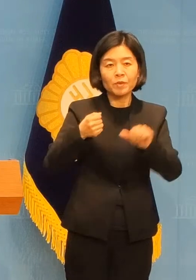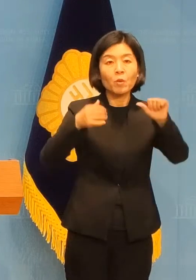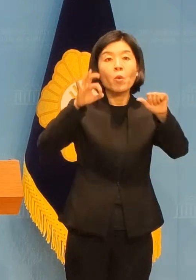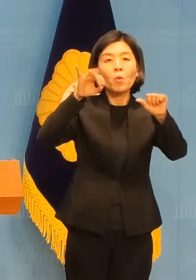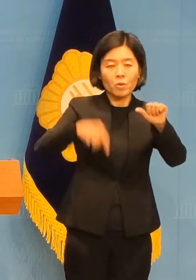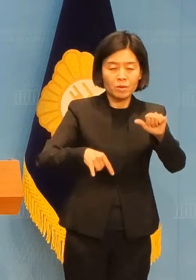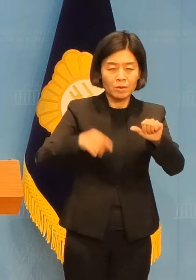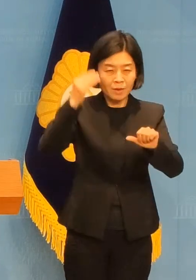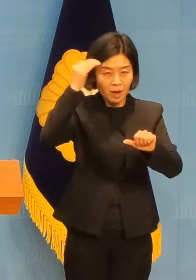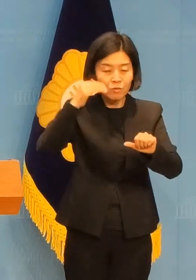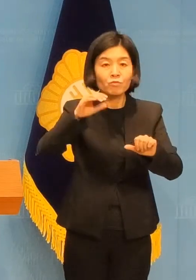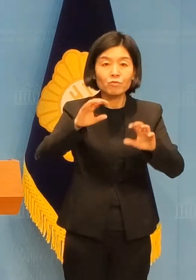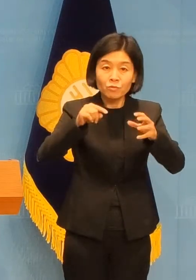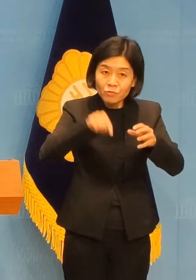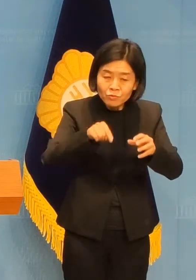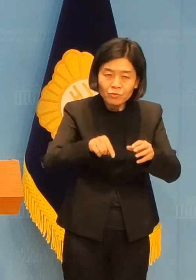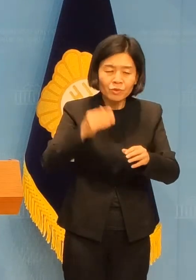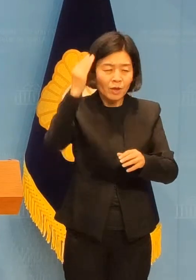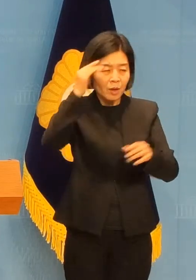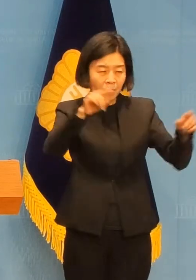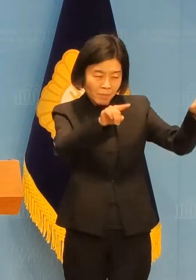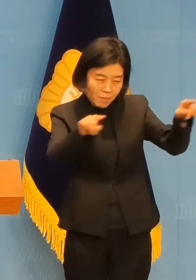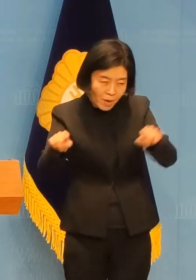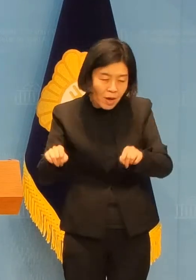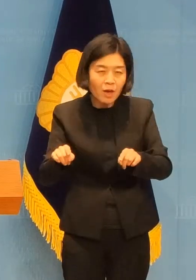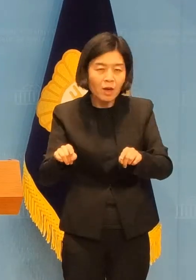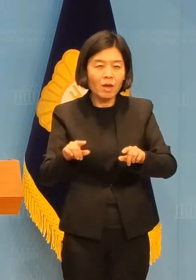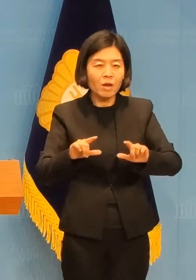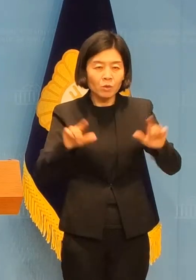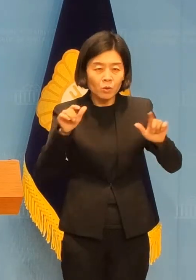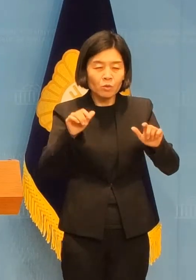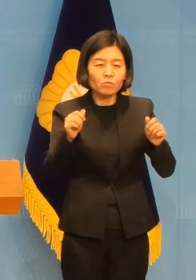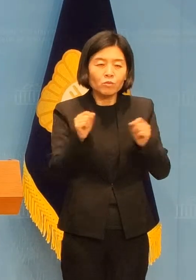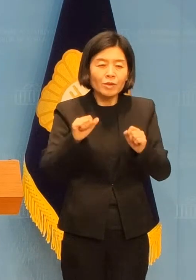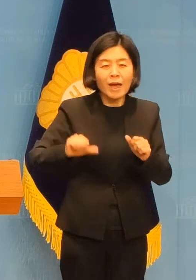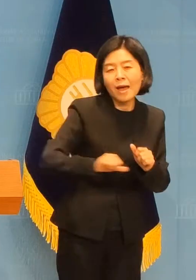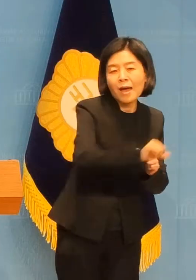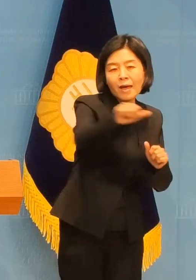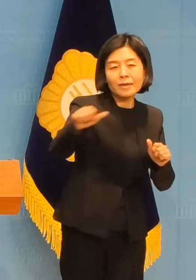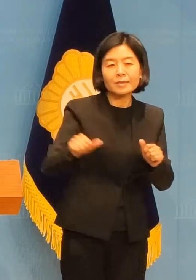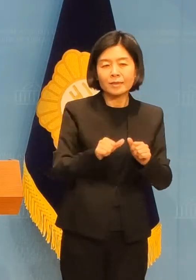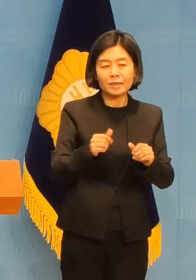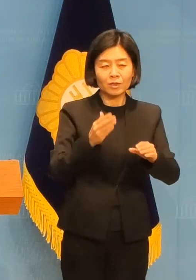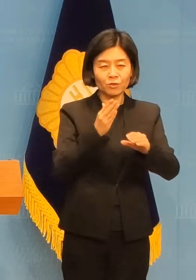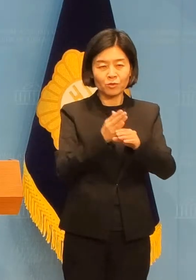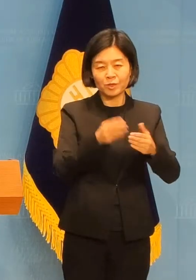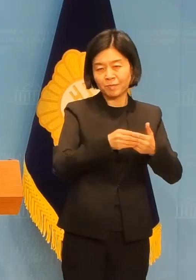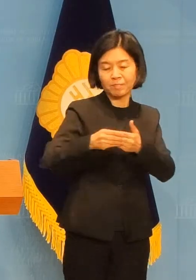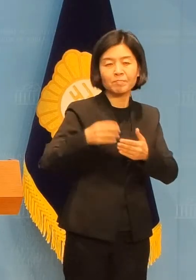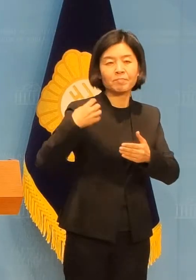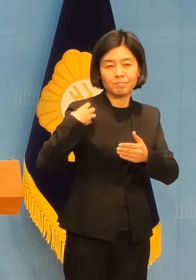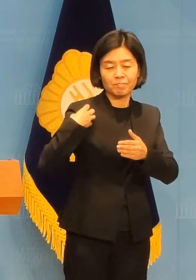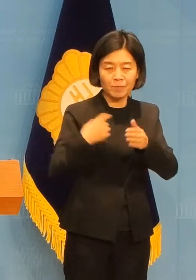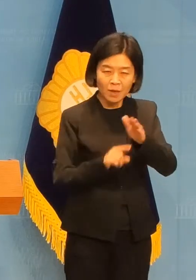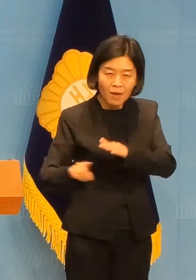대한민국은 한반도와 동북아 질서를 주도하는 중심 국가로 당당히 나아가야 합니다.